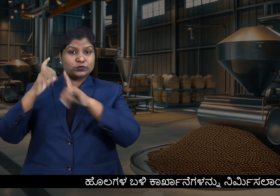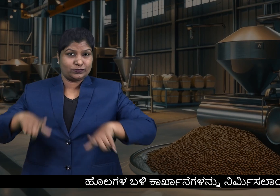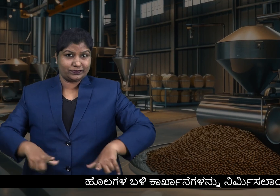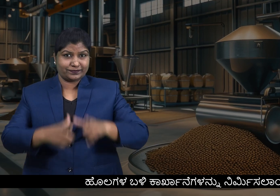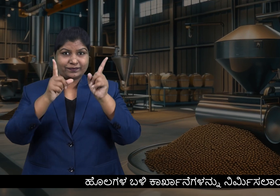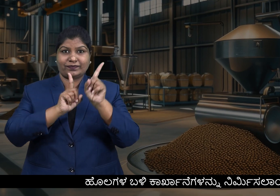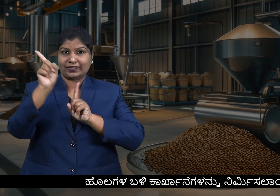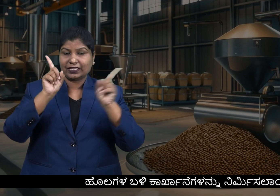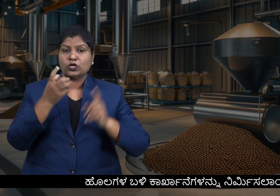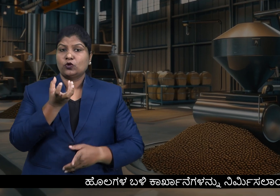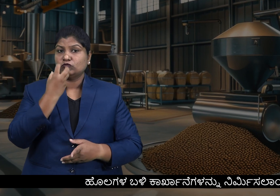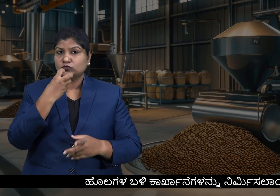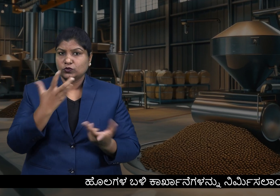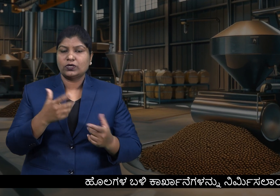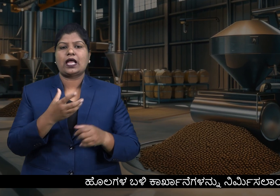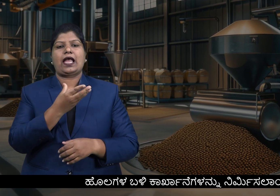ನಿರ್ಮಿಸಲಾಯಿತು.